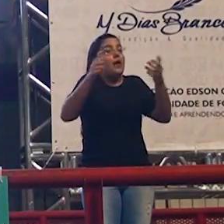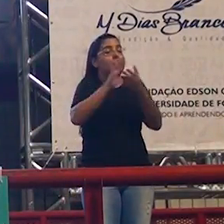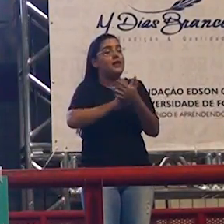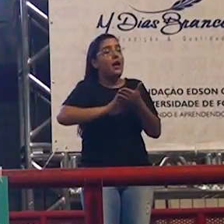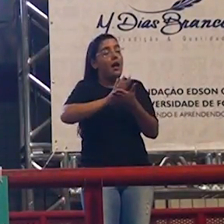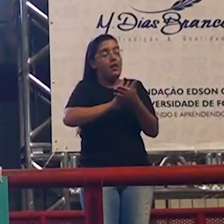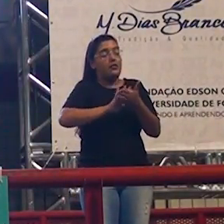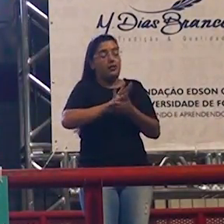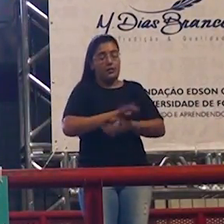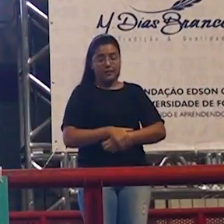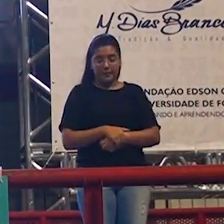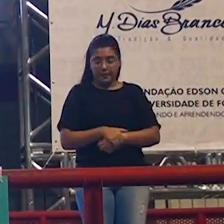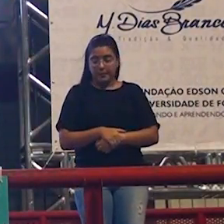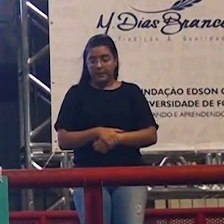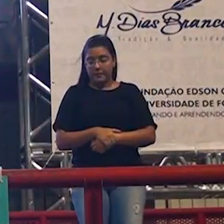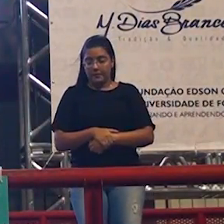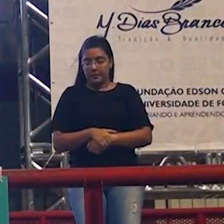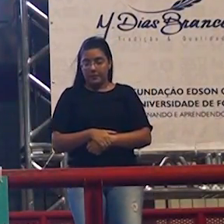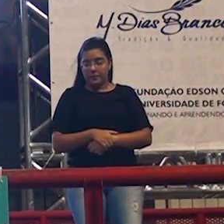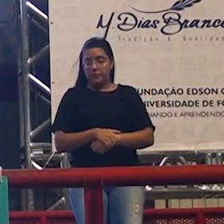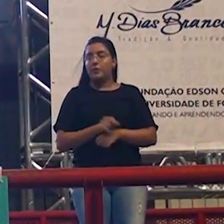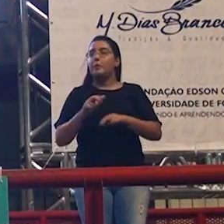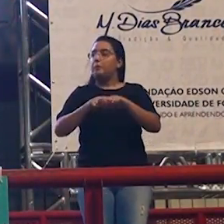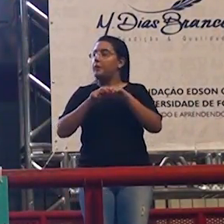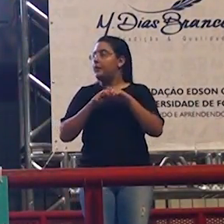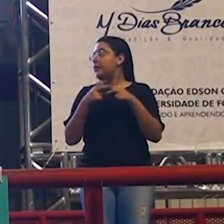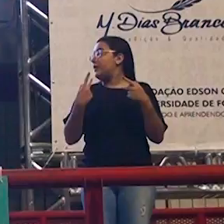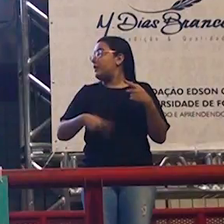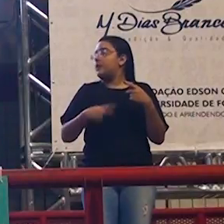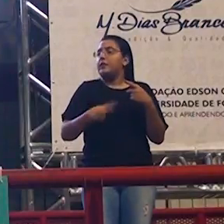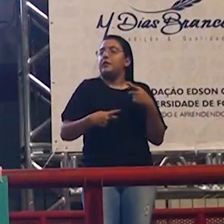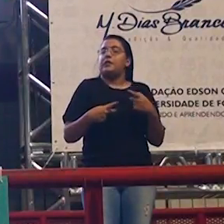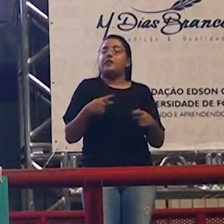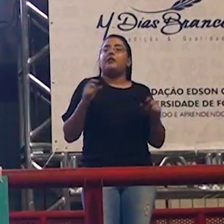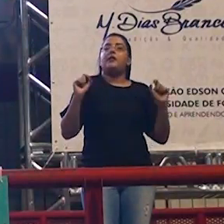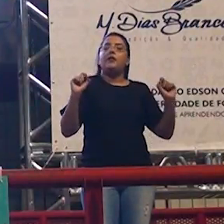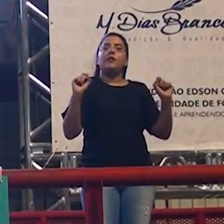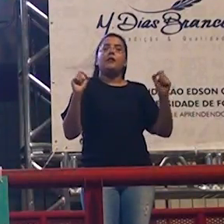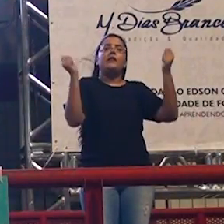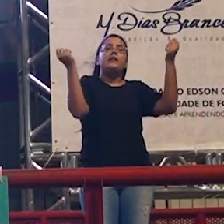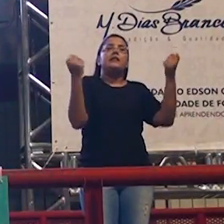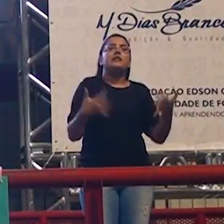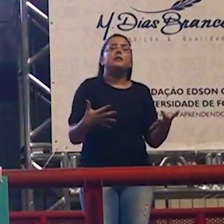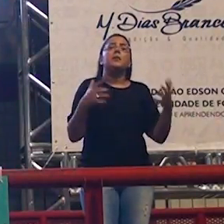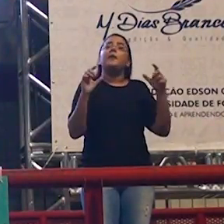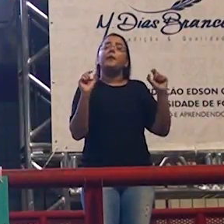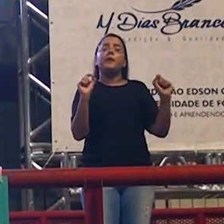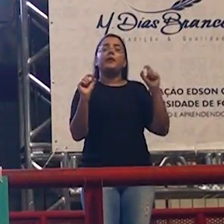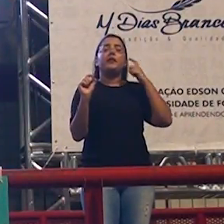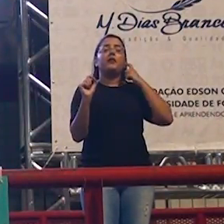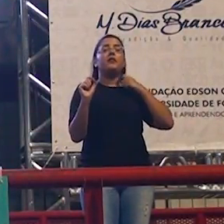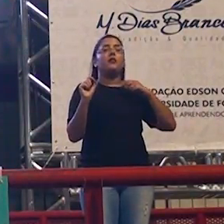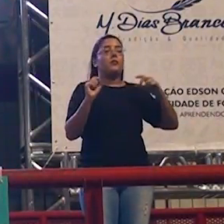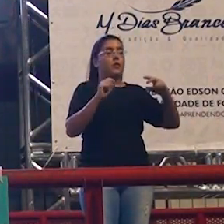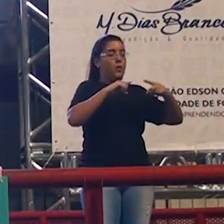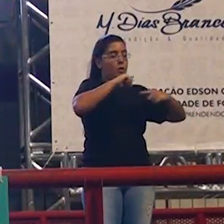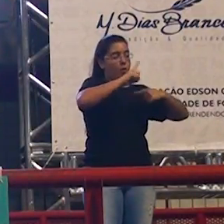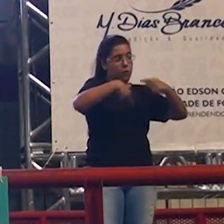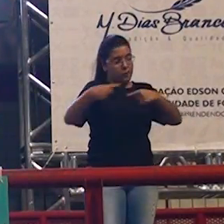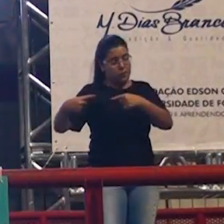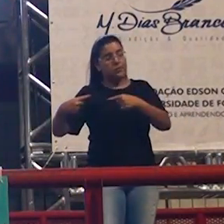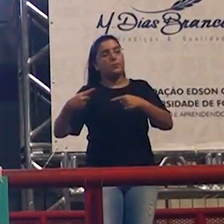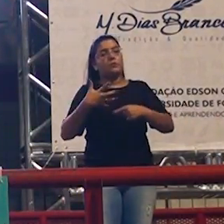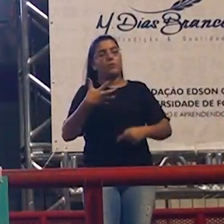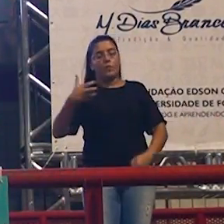Percebe? Então, um dos fatores que explica é a corrente marítima de